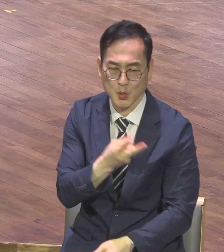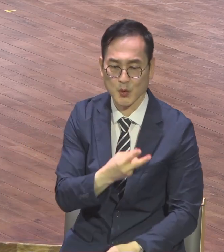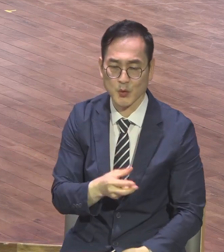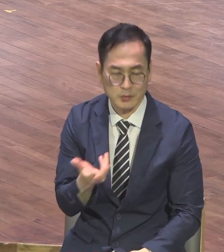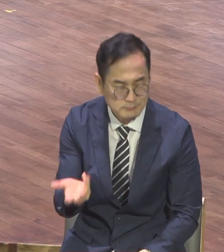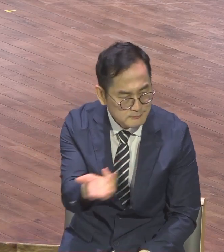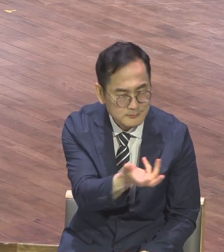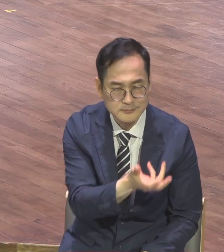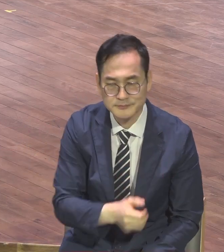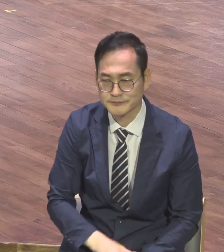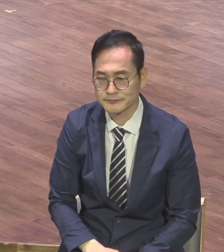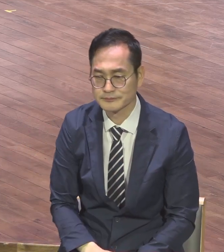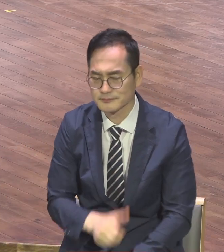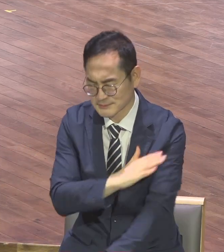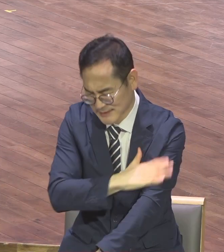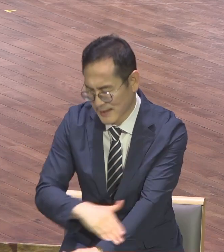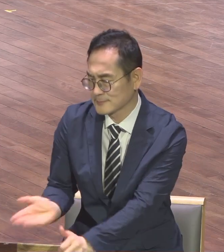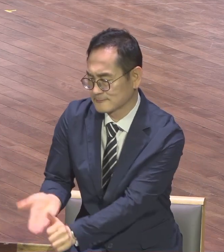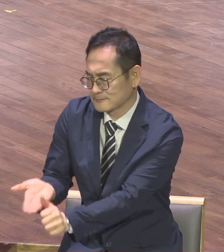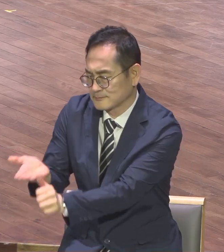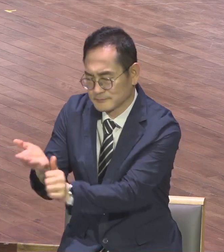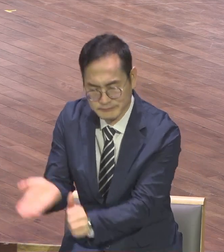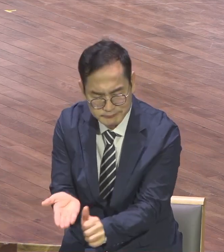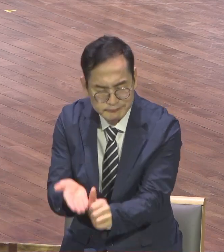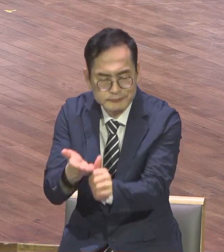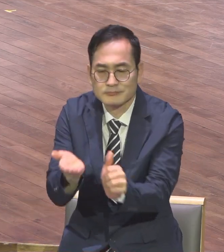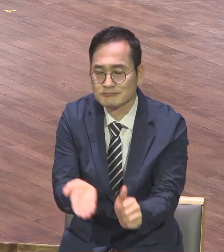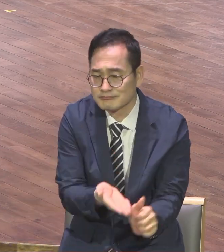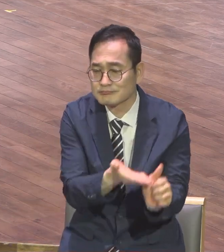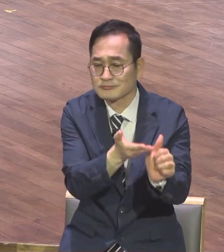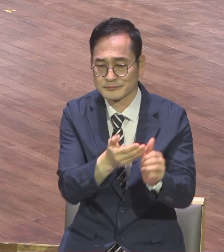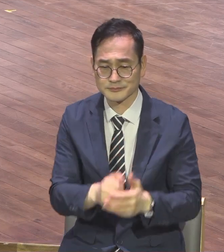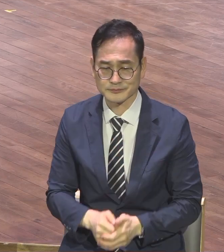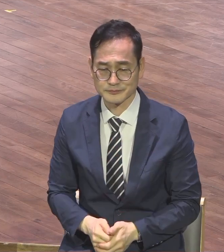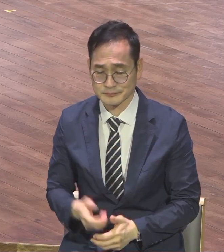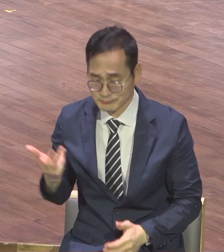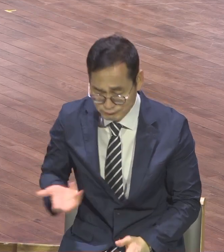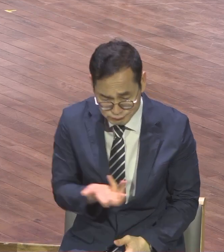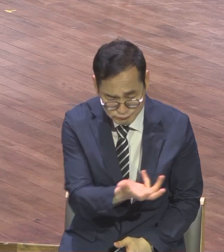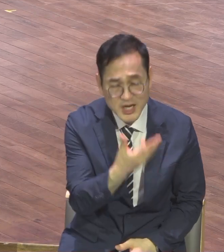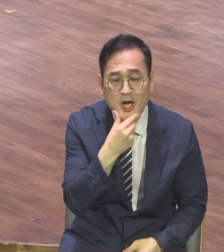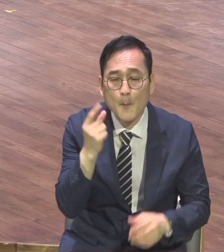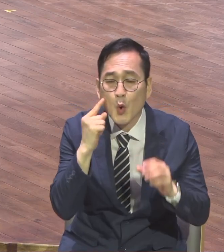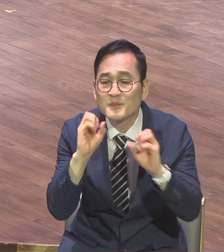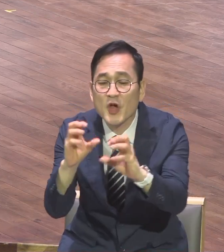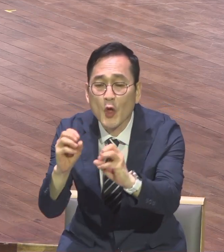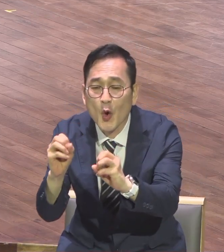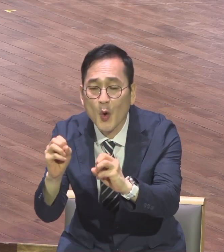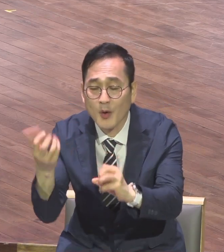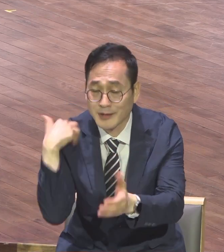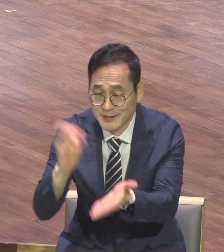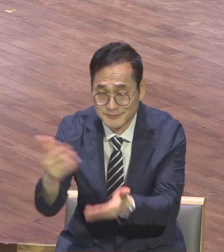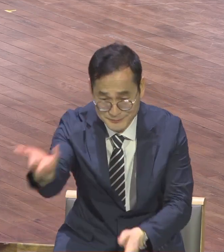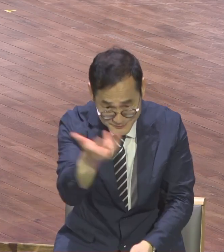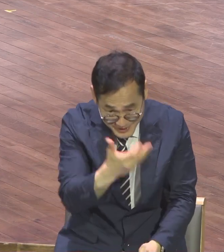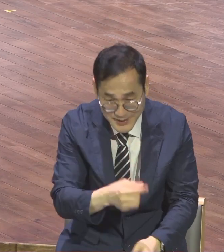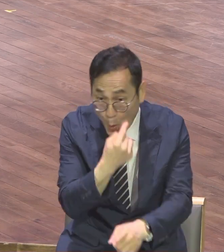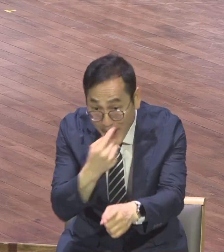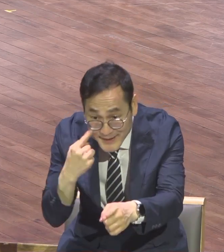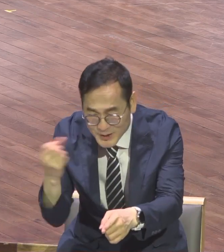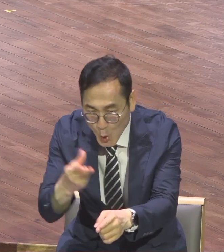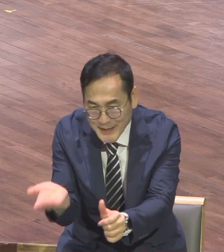쉽게 말해서 양육을 잘했다 이 말이에요. 바울은 갈 때는 전도하고 돌아올 때는 양육하고